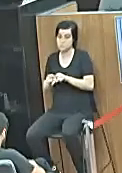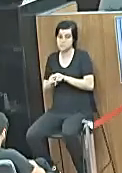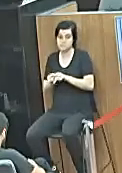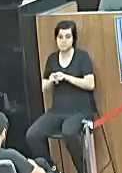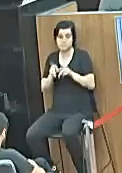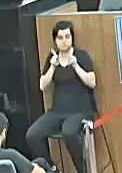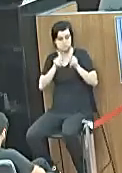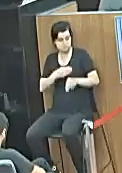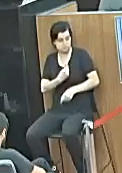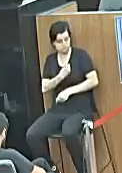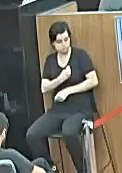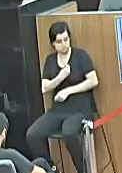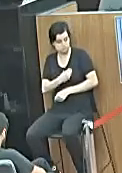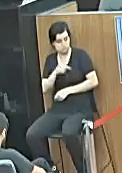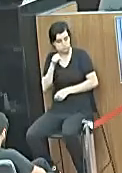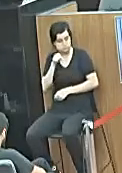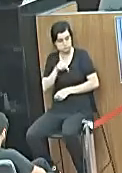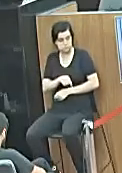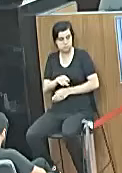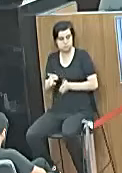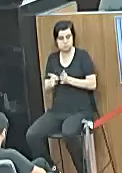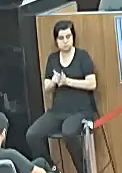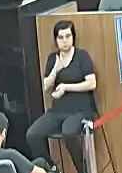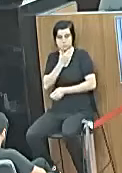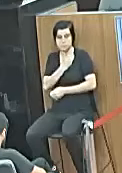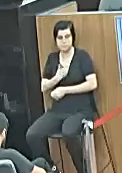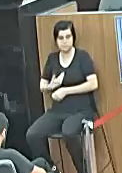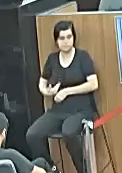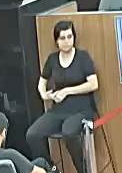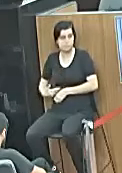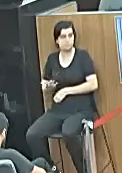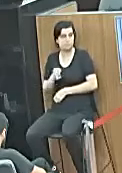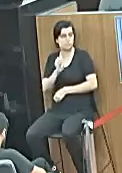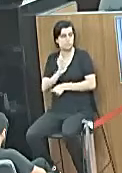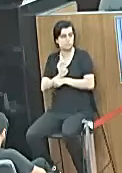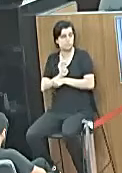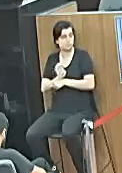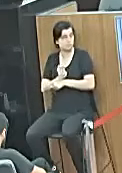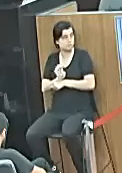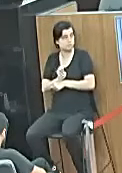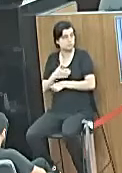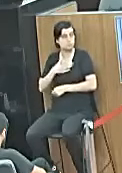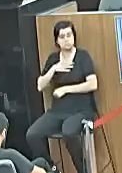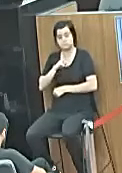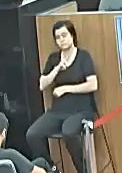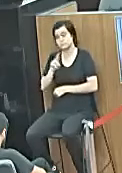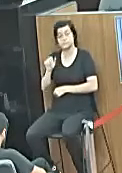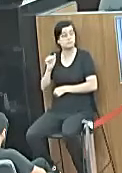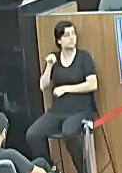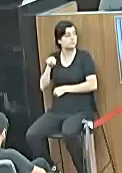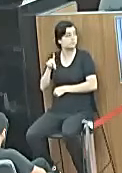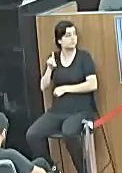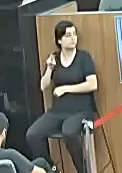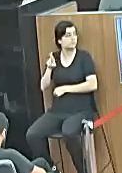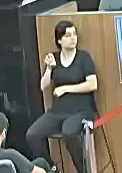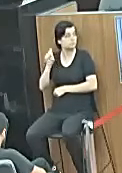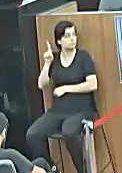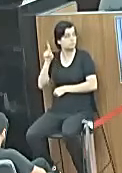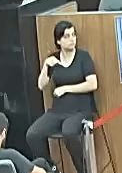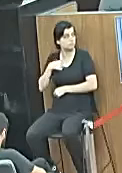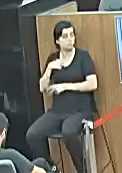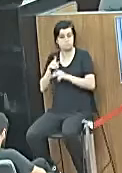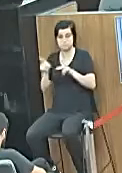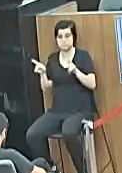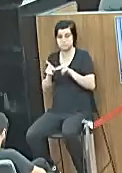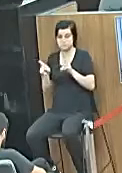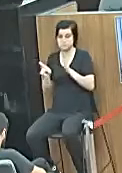maria e também filipe representando que o governo do estado é nome à trama sensini eu sou professor de ensino superior